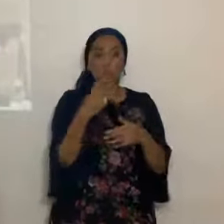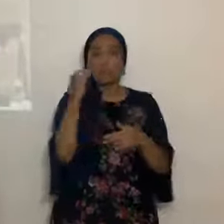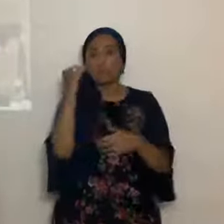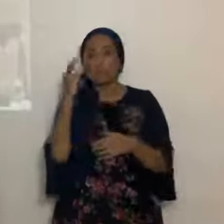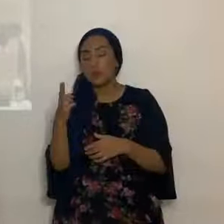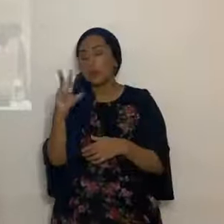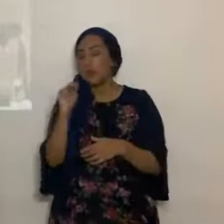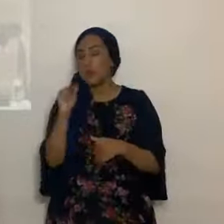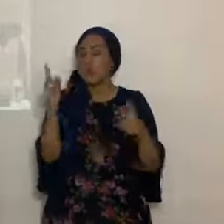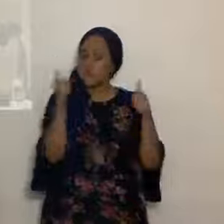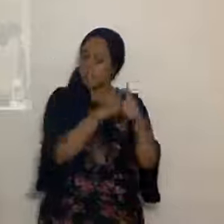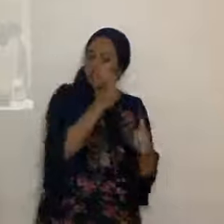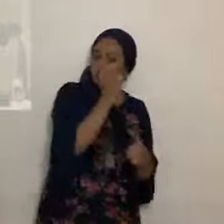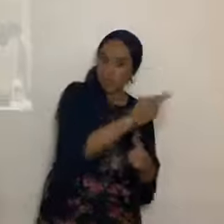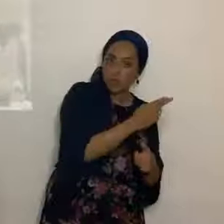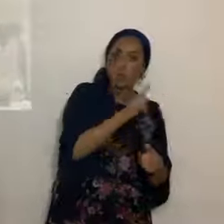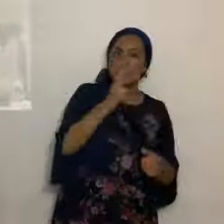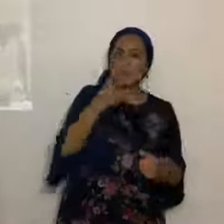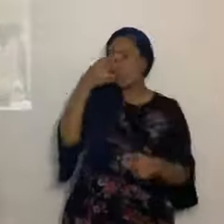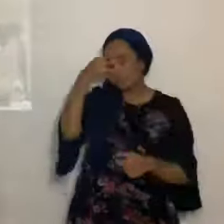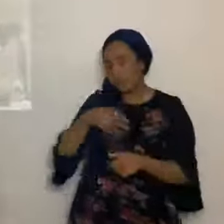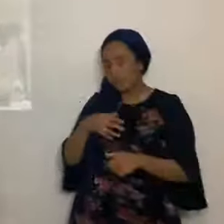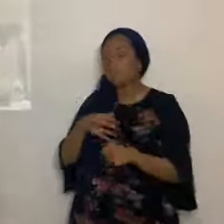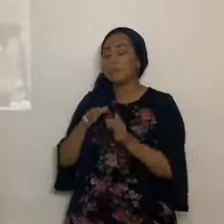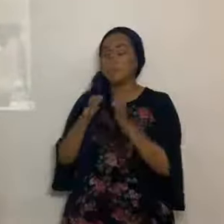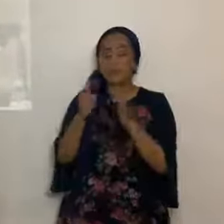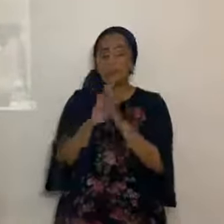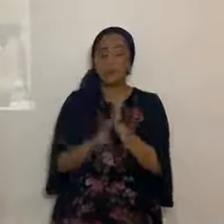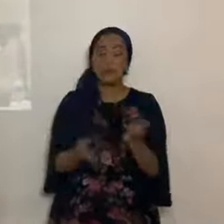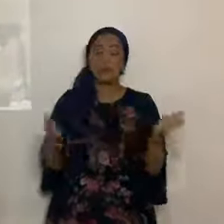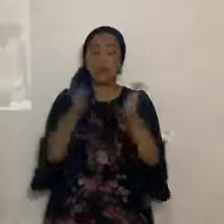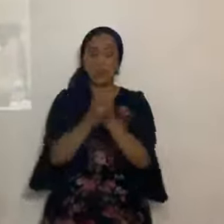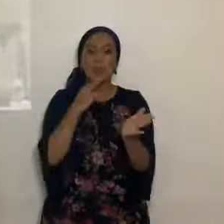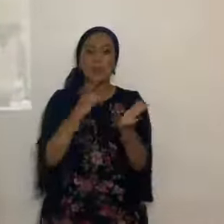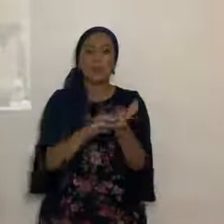No, primero es Yahweh y después el hombre. Dejen su Biblia, dejen sus apuntes, eso.